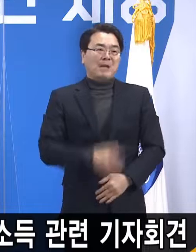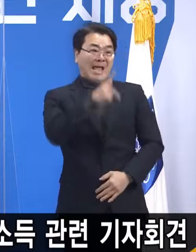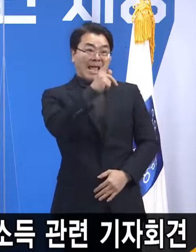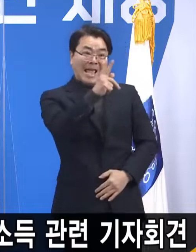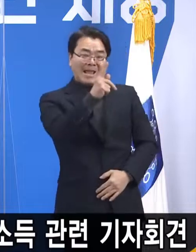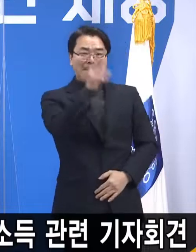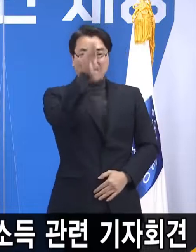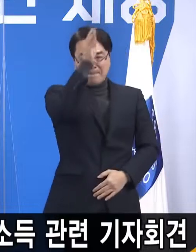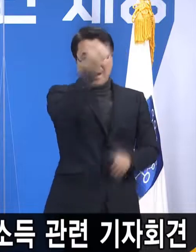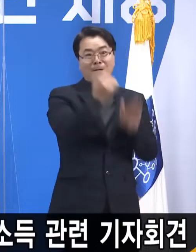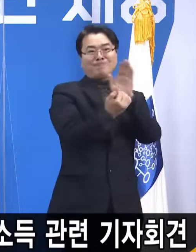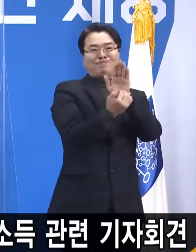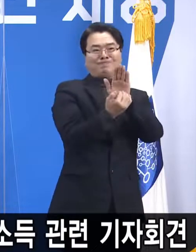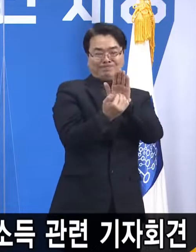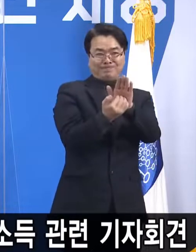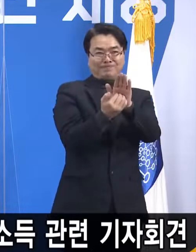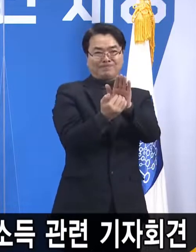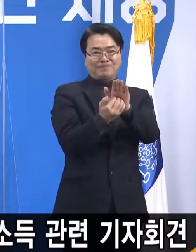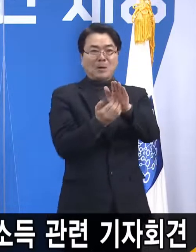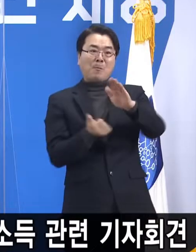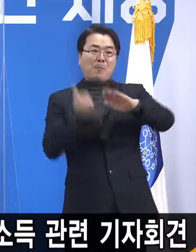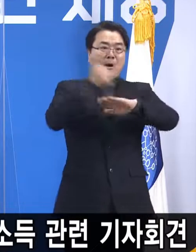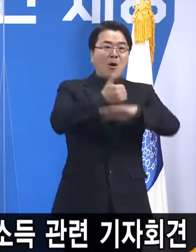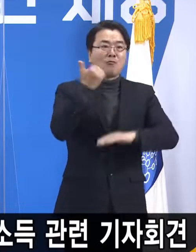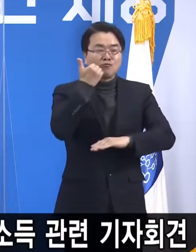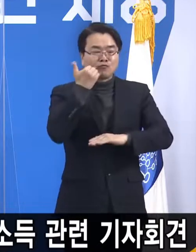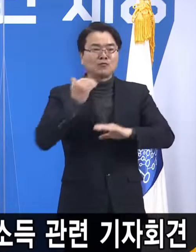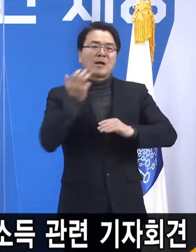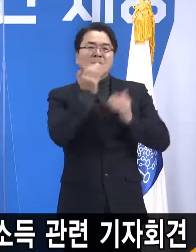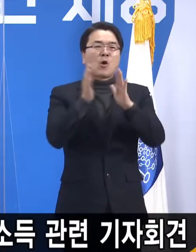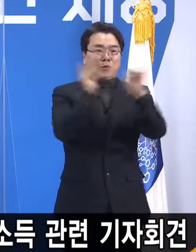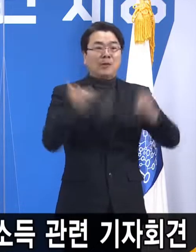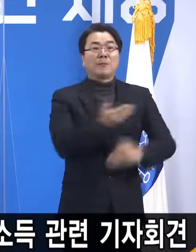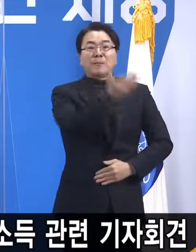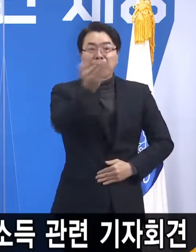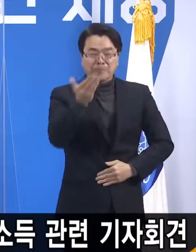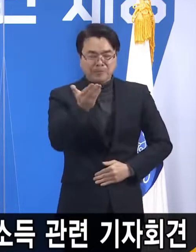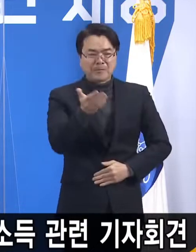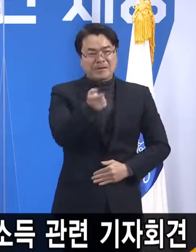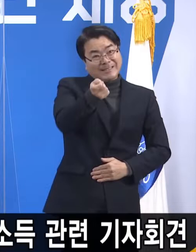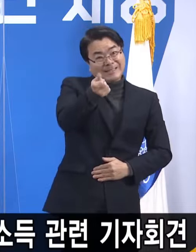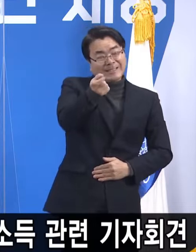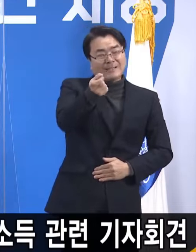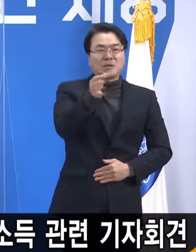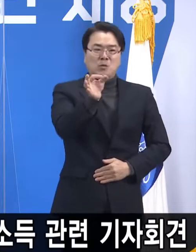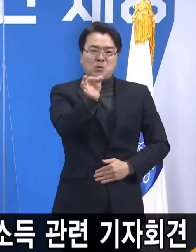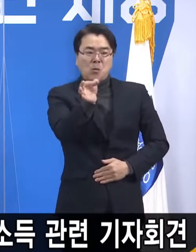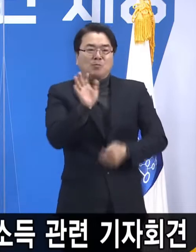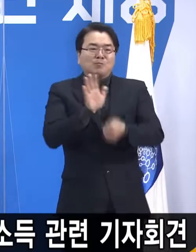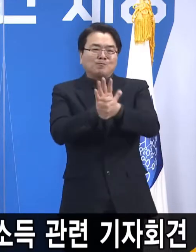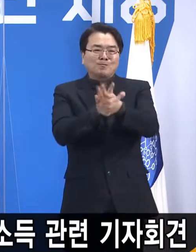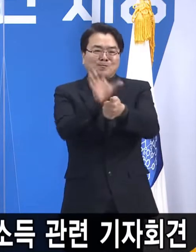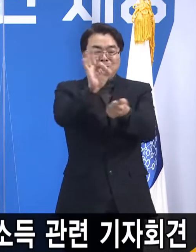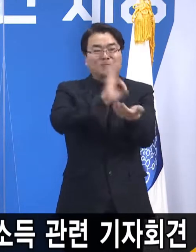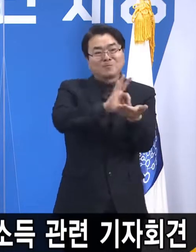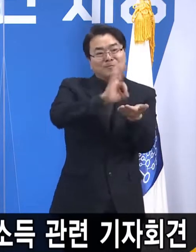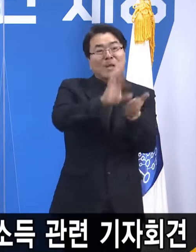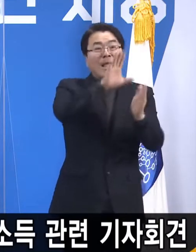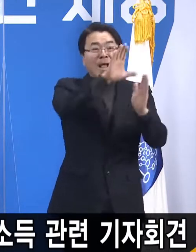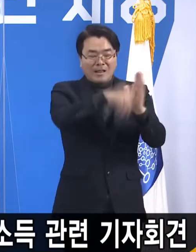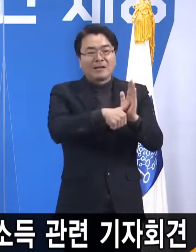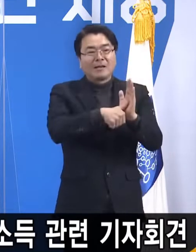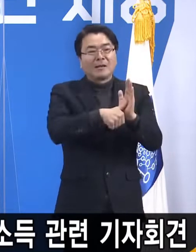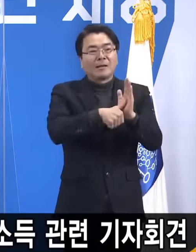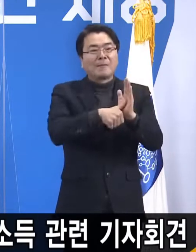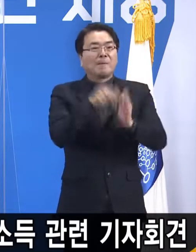K-방역을 성공시킨 성숙한 시민의식을 가진 도민들께서 소액의 소비 지원금을 사용함에